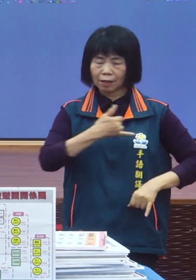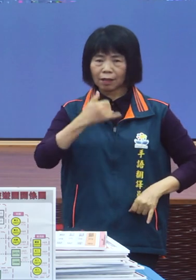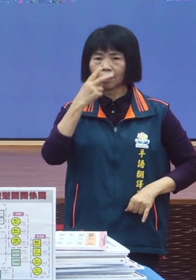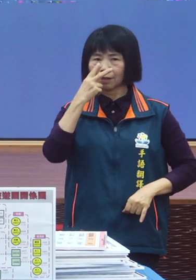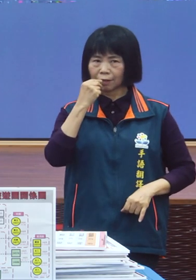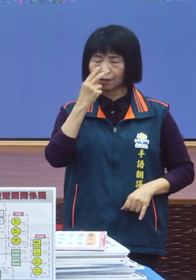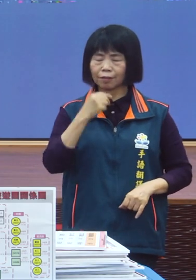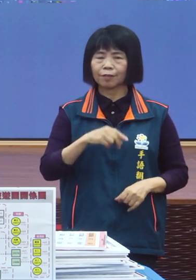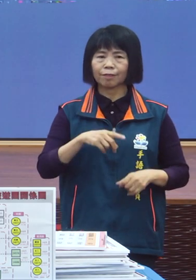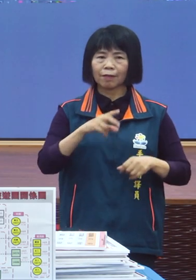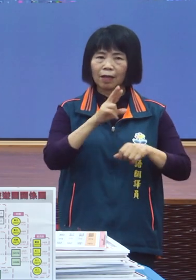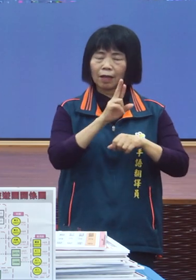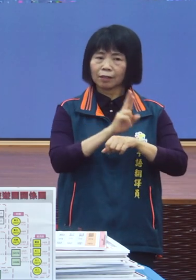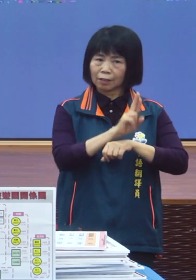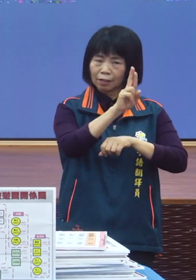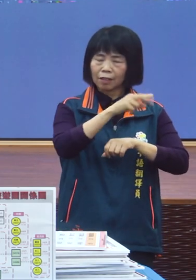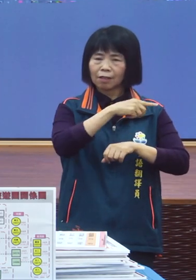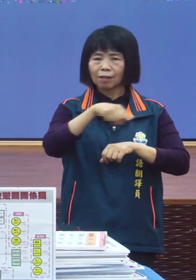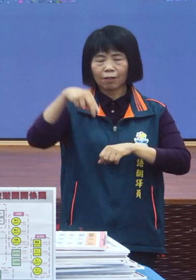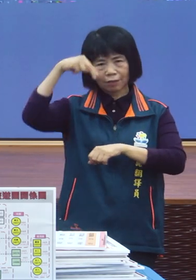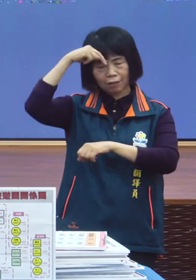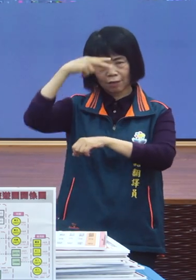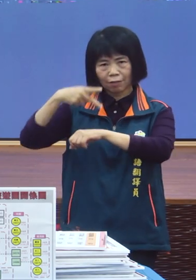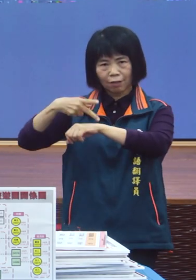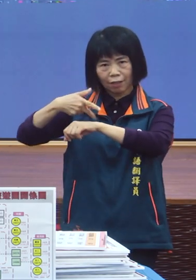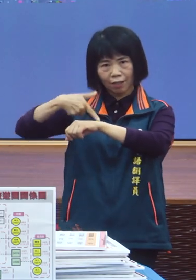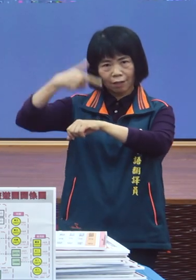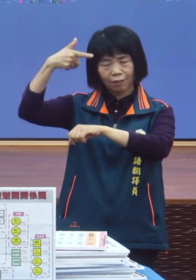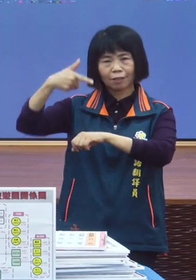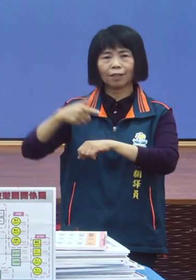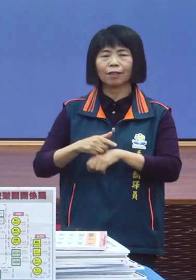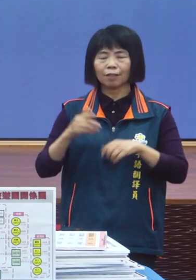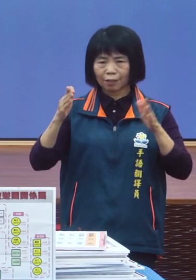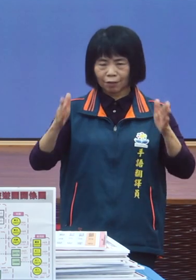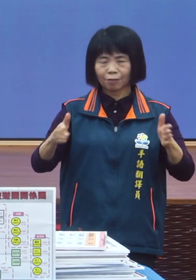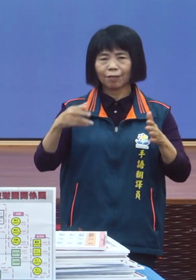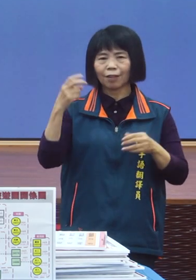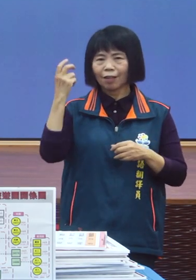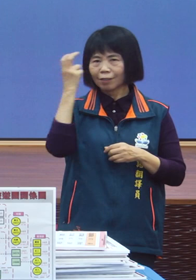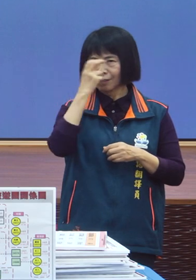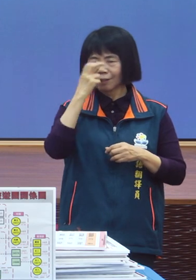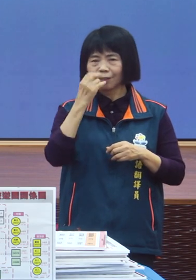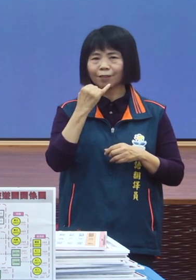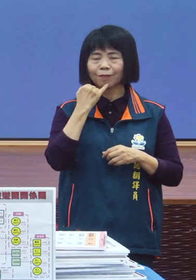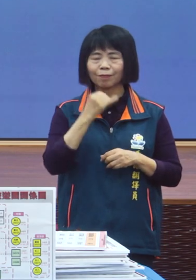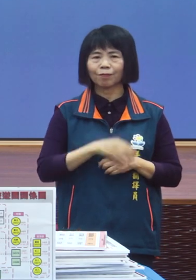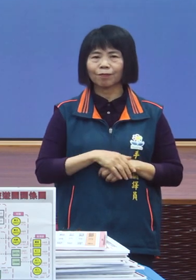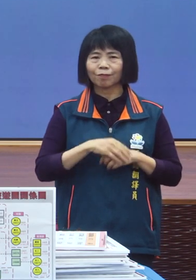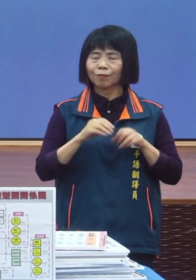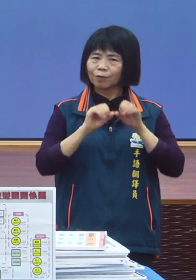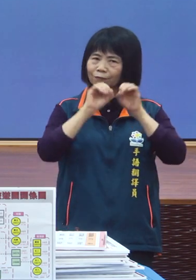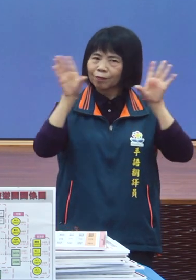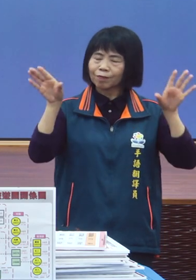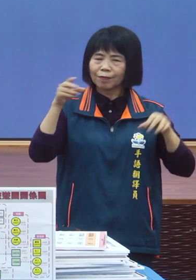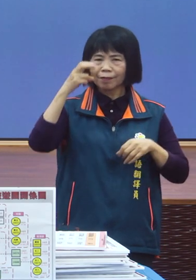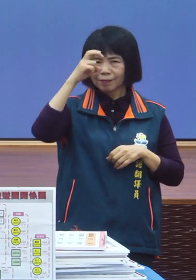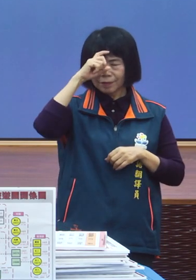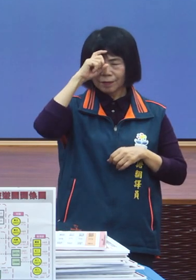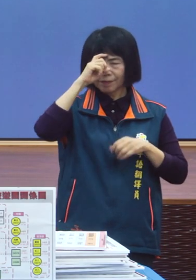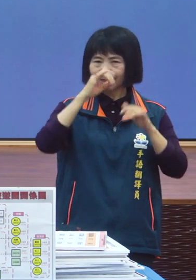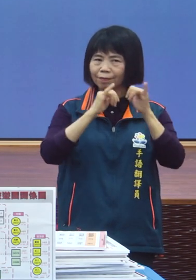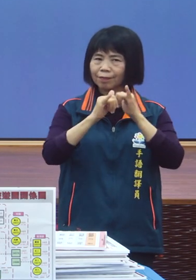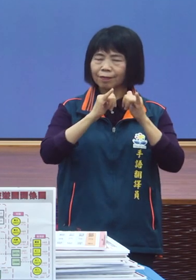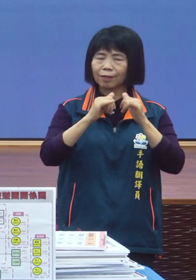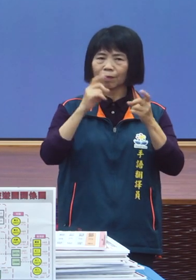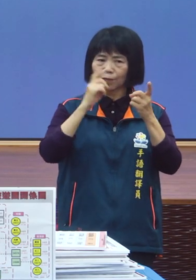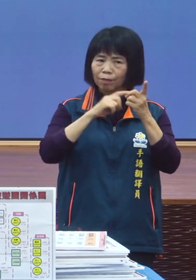提供12点到下午6点的这个筛检时间这也在这边再次的呼吁我们的乡亲，如果有收到